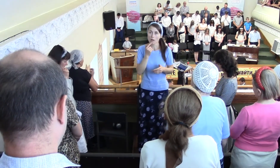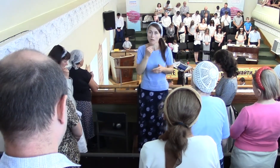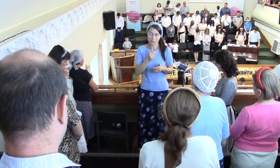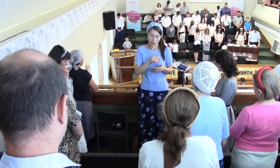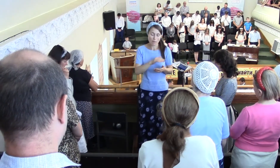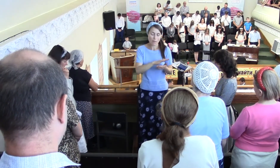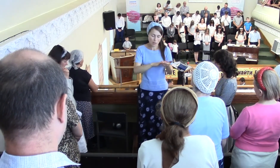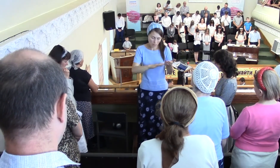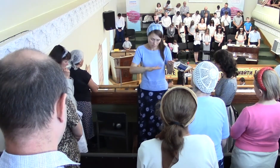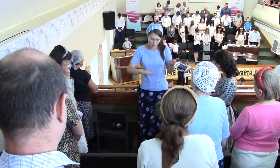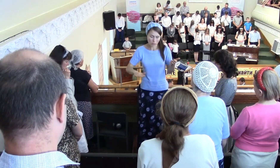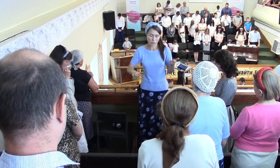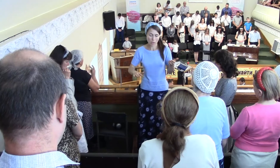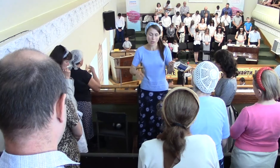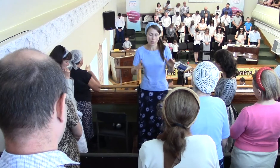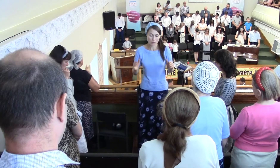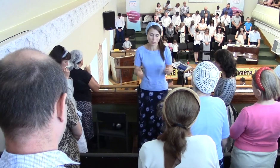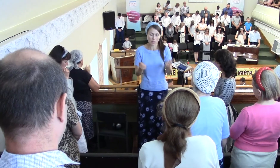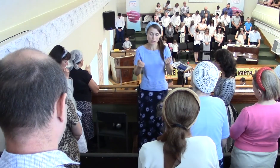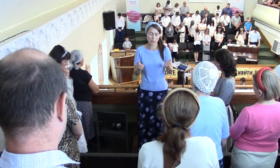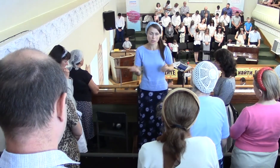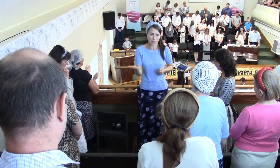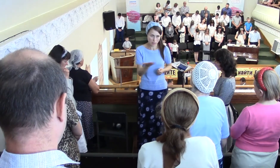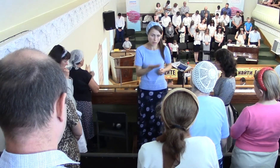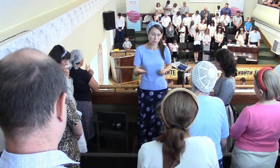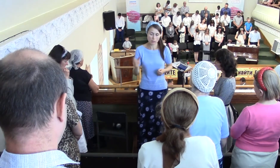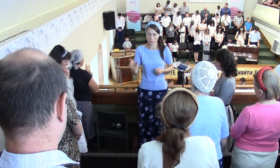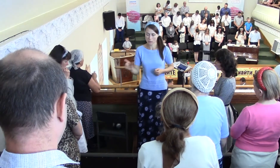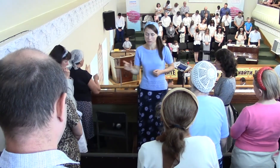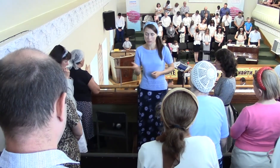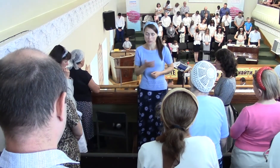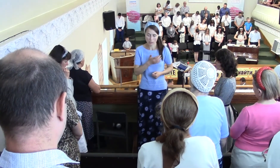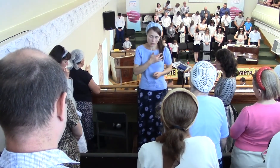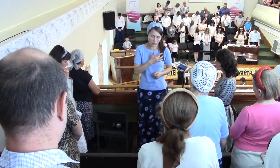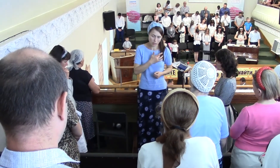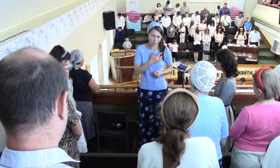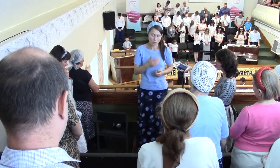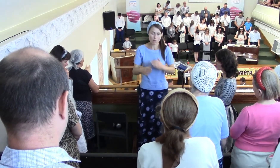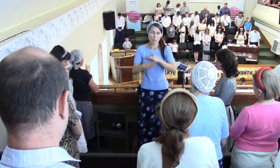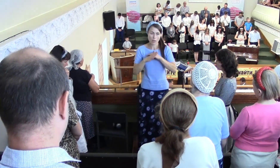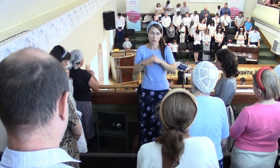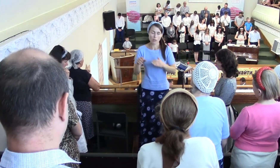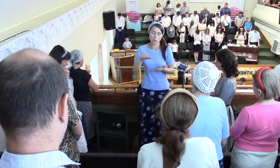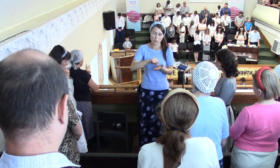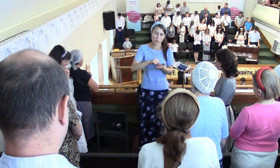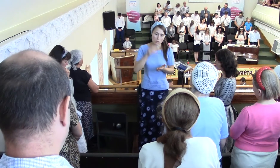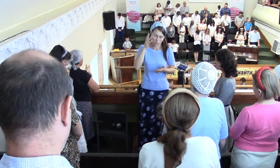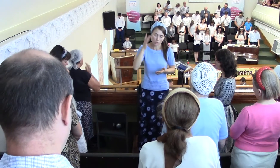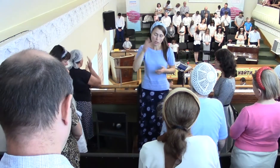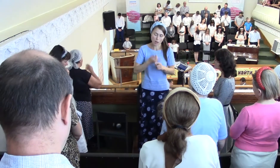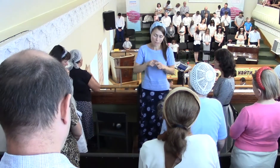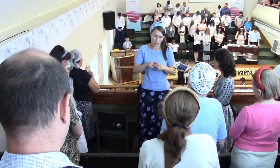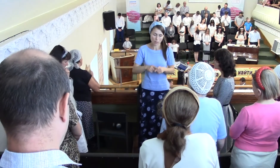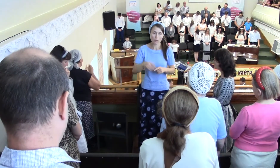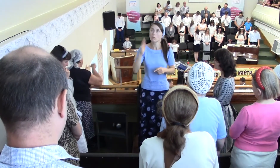лет спасать и омывать людские сердца. Отец Небесный, помоги нам участвовать, размышляя об этом, и будь прославлен наш вечный